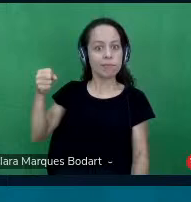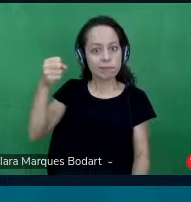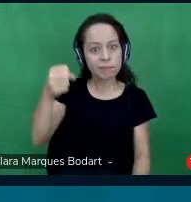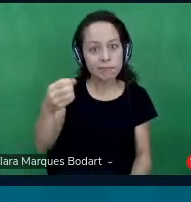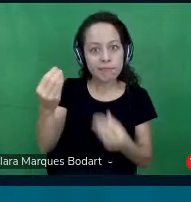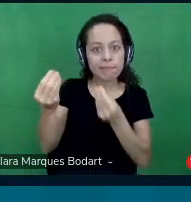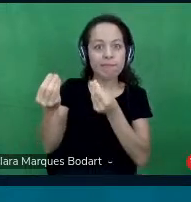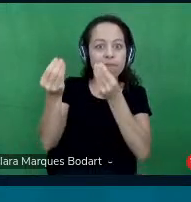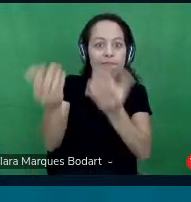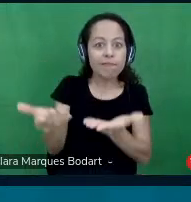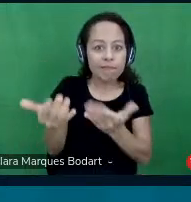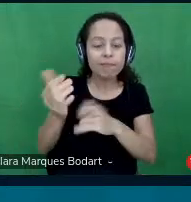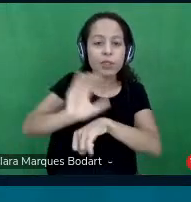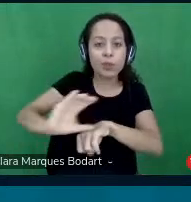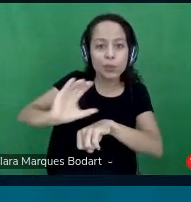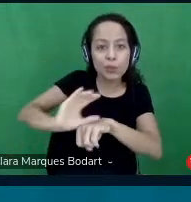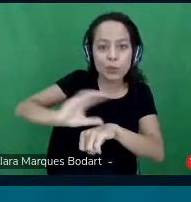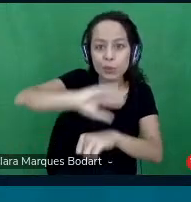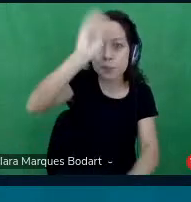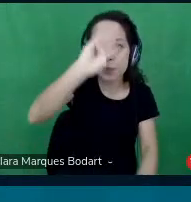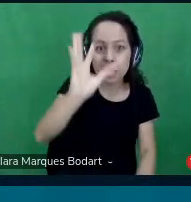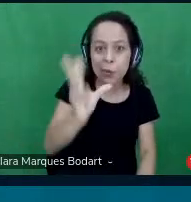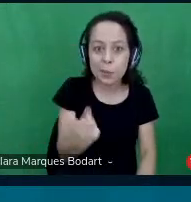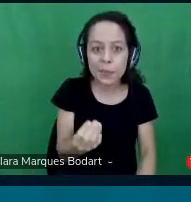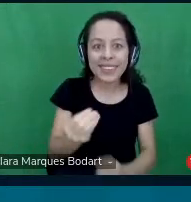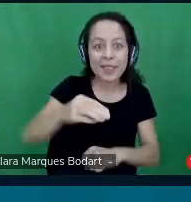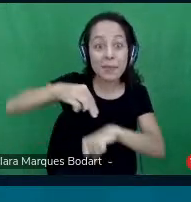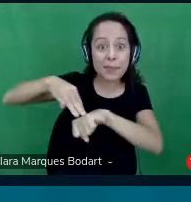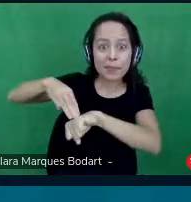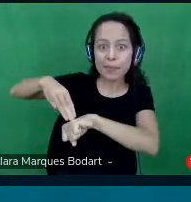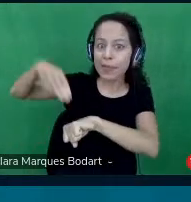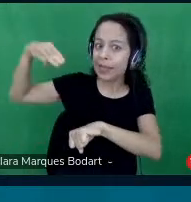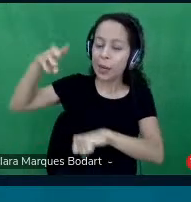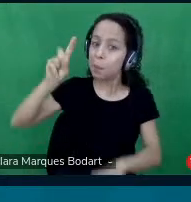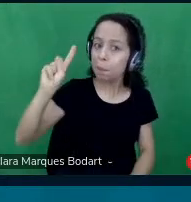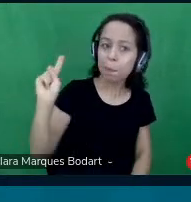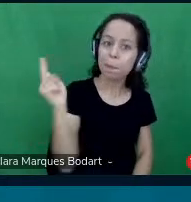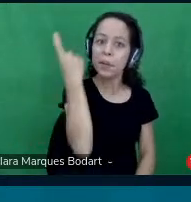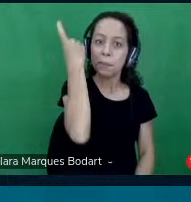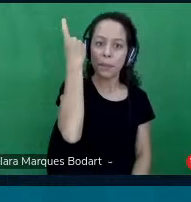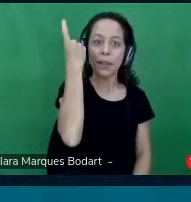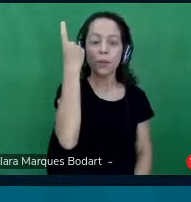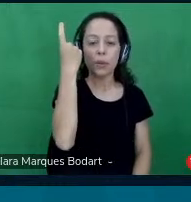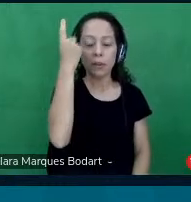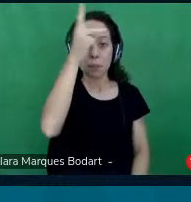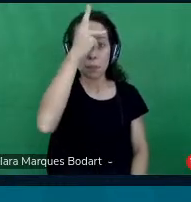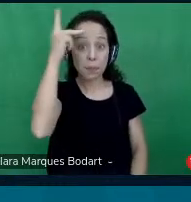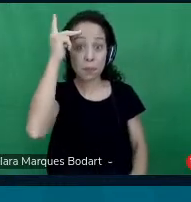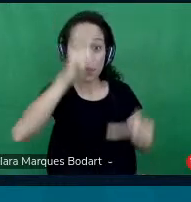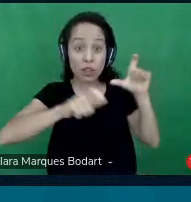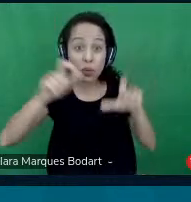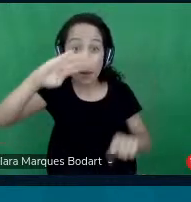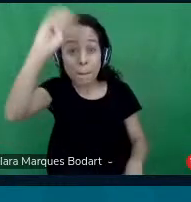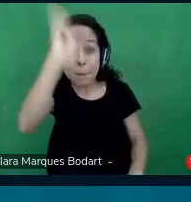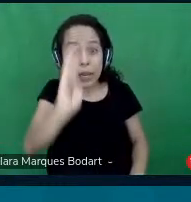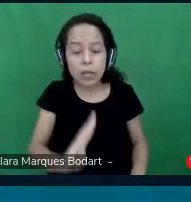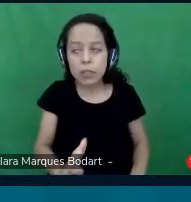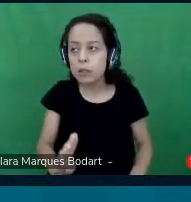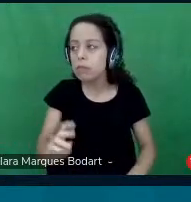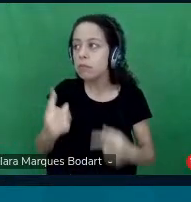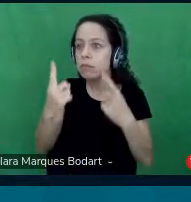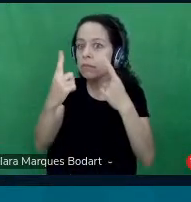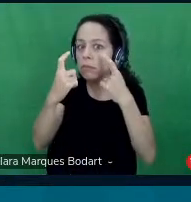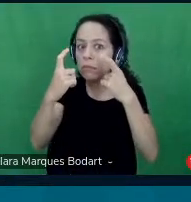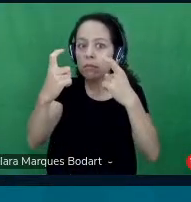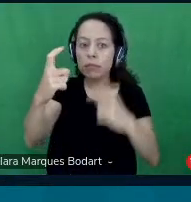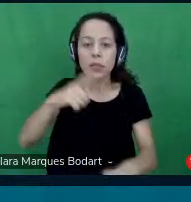atender expectativas e ter despertado o interesse de muitos cidadãos brasileiros para cursarem esse programa. Então,